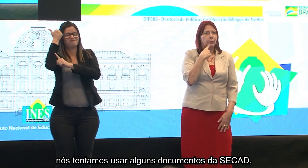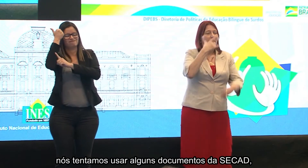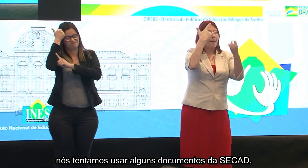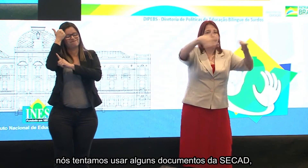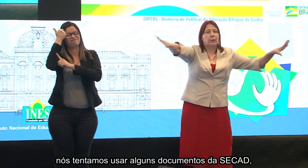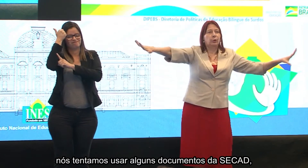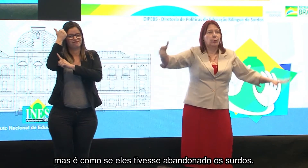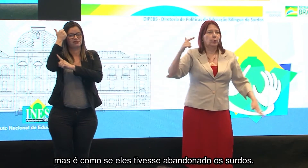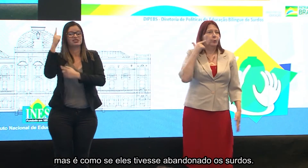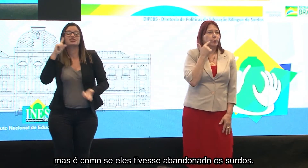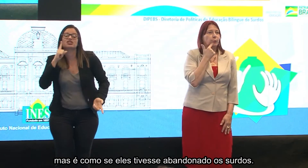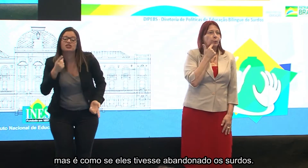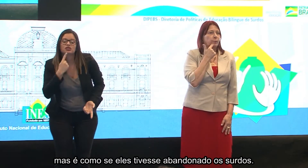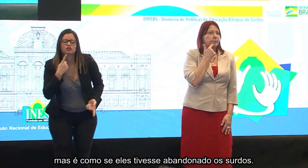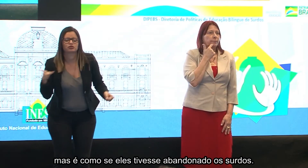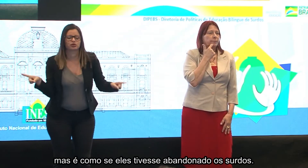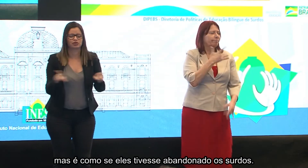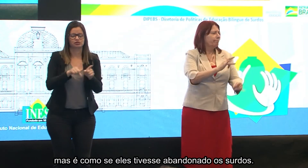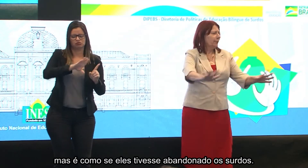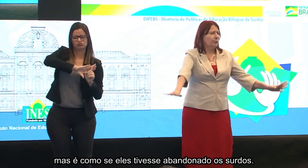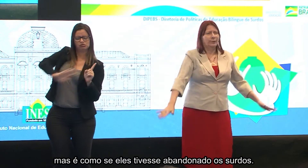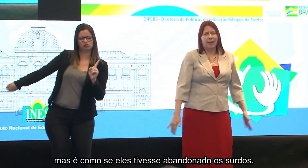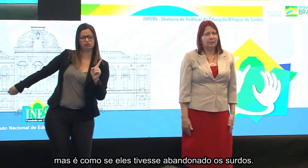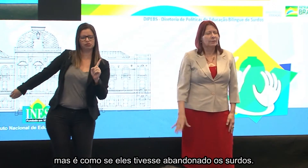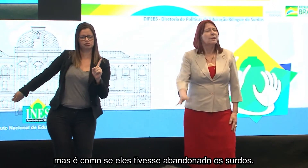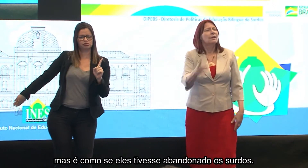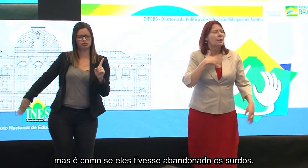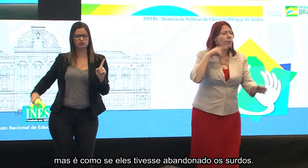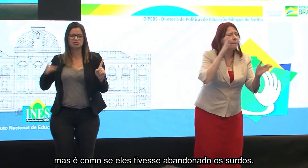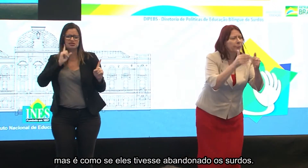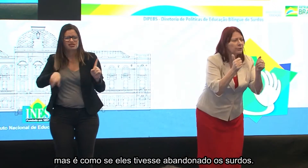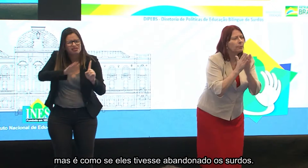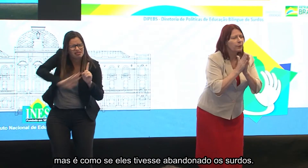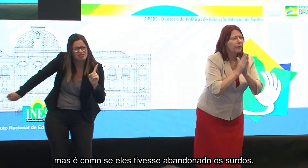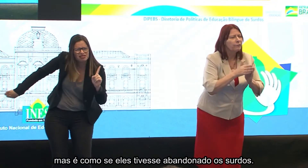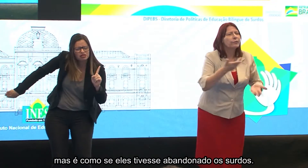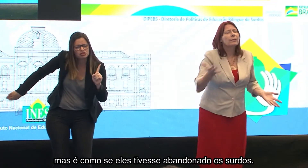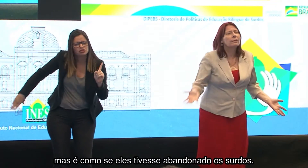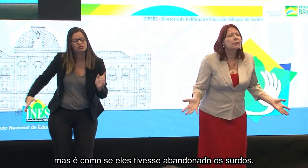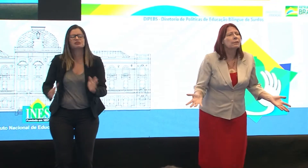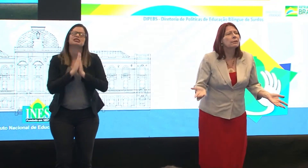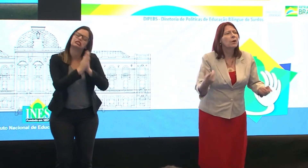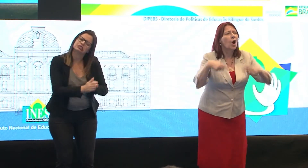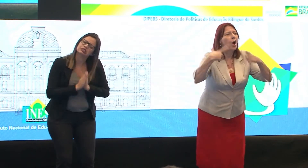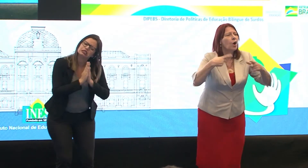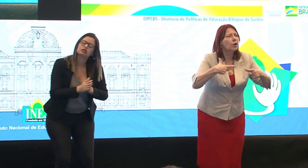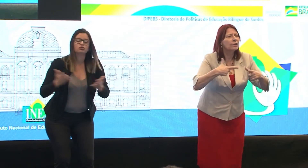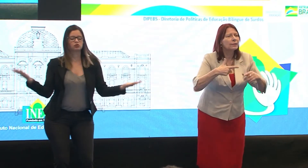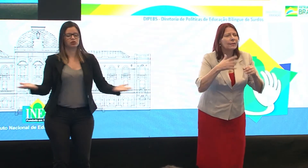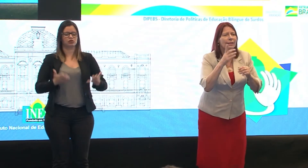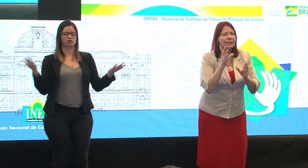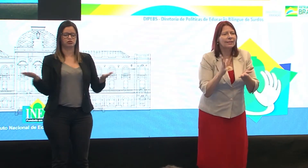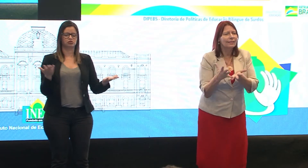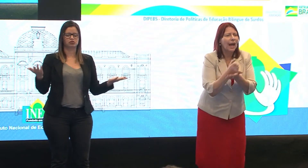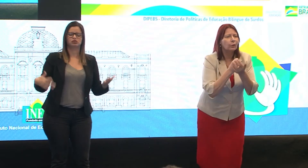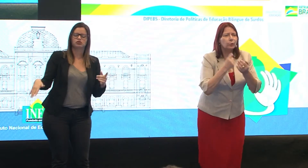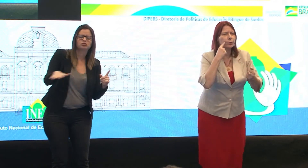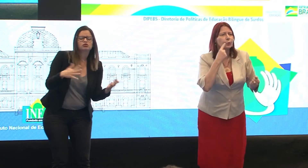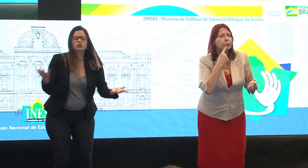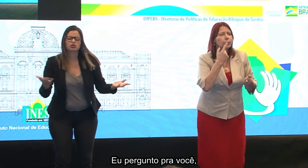da CECADI, mas é como se eles tivessem abandonado os surdos. Então, eu peço para você,